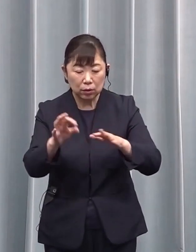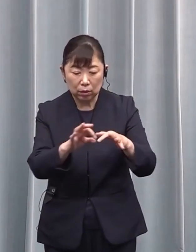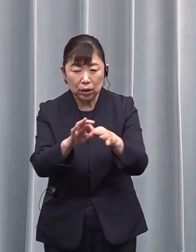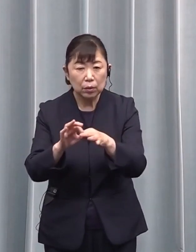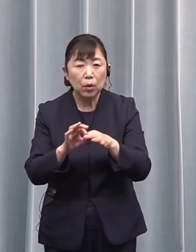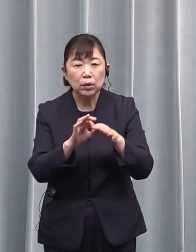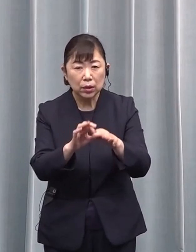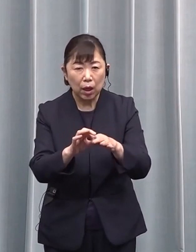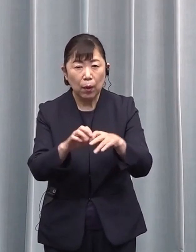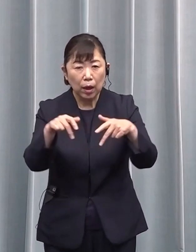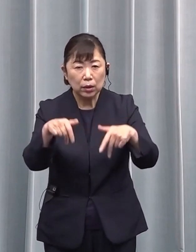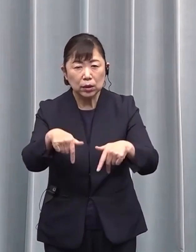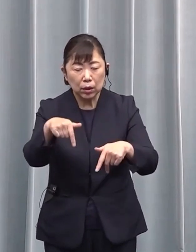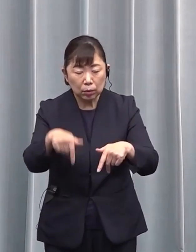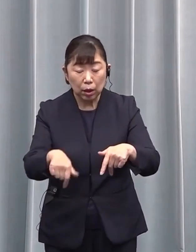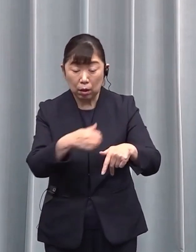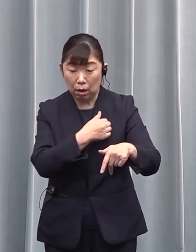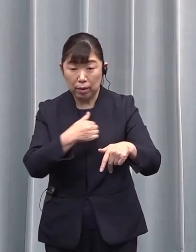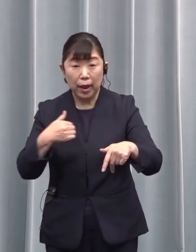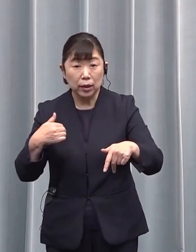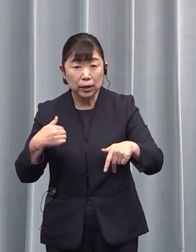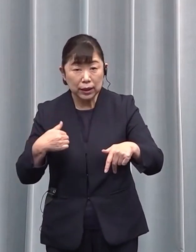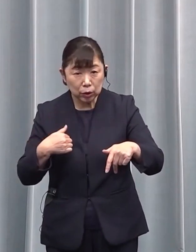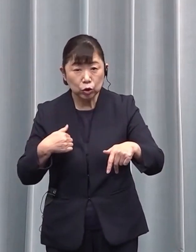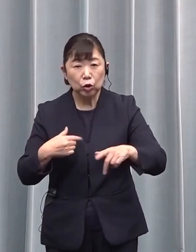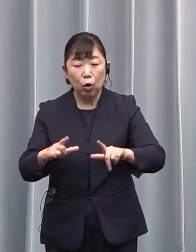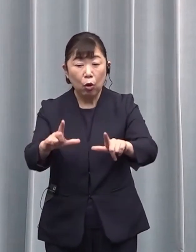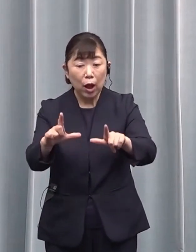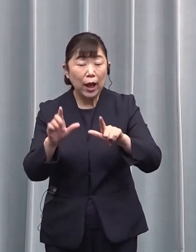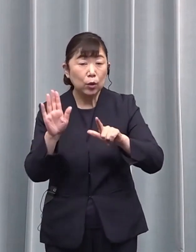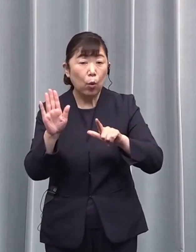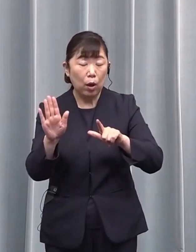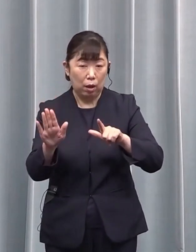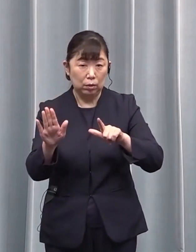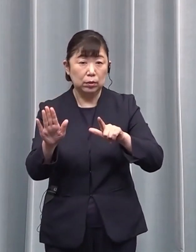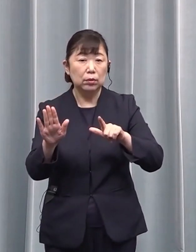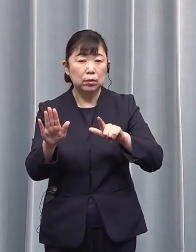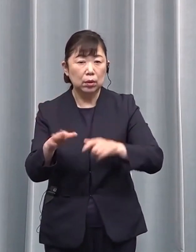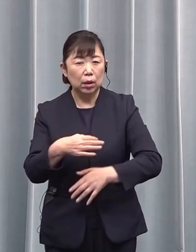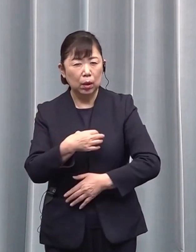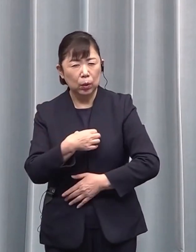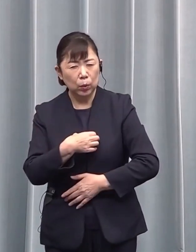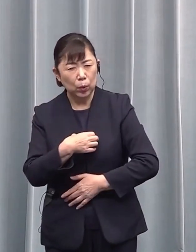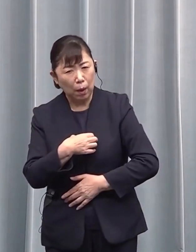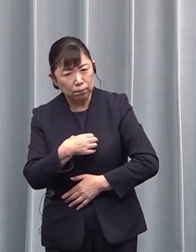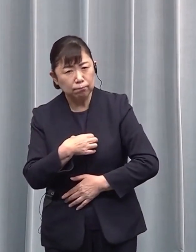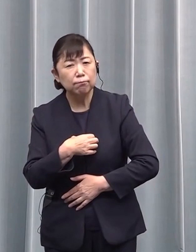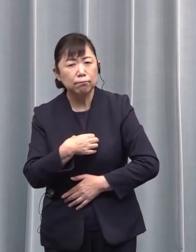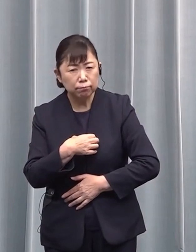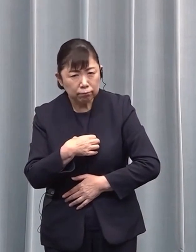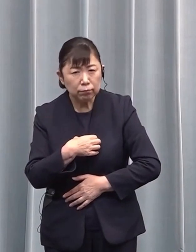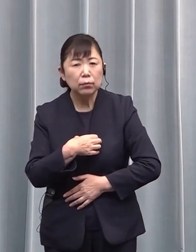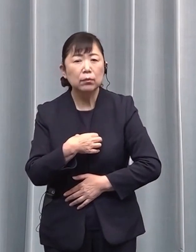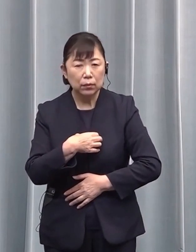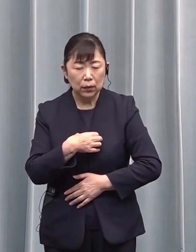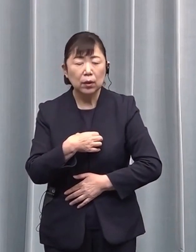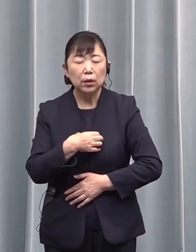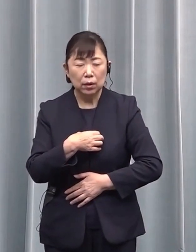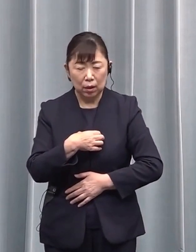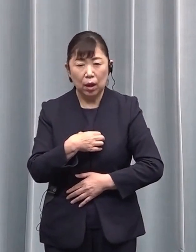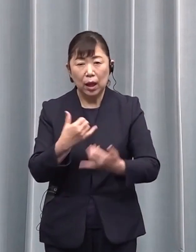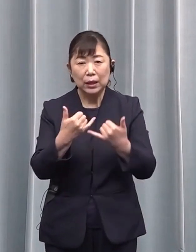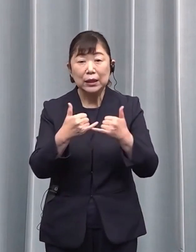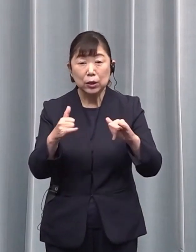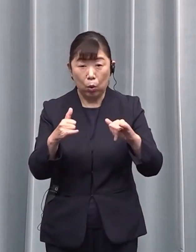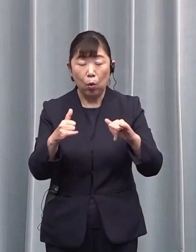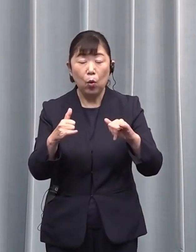実はシステム上可能だという、こういった回答をされています。不安に思っているという世論調査で7割以上の方